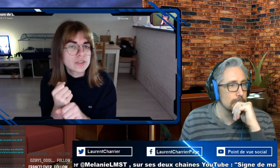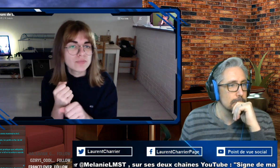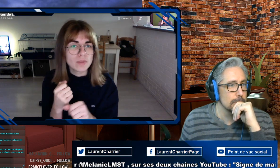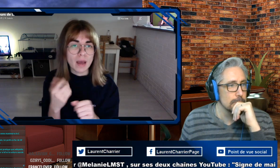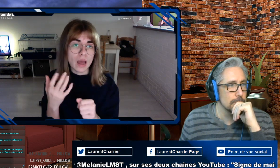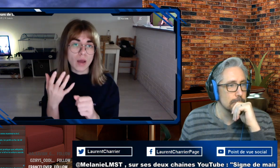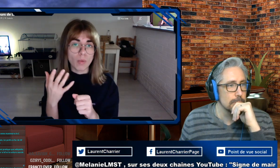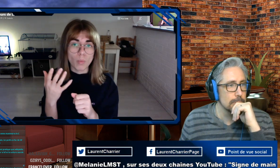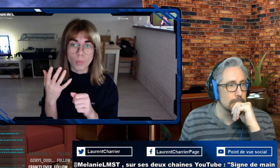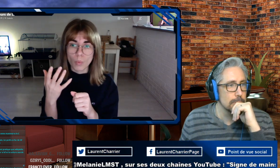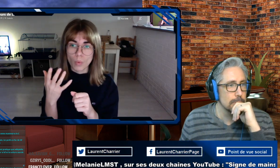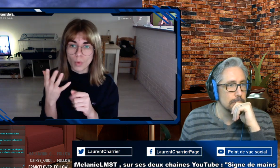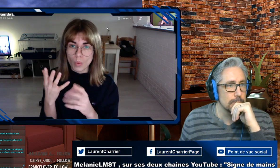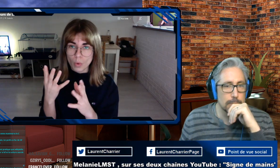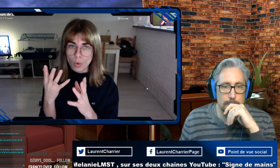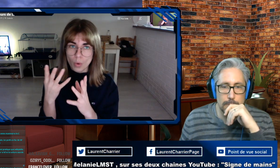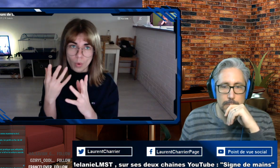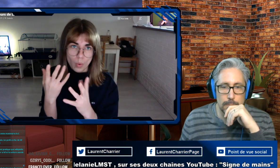travaillé, ce qui fait, bah,